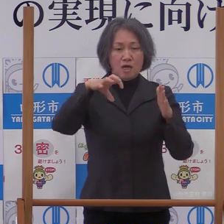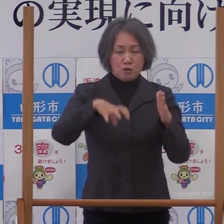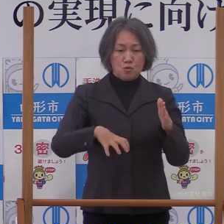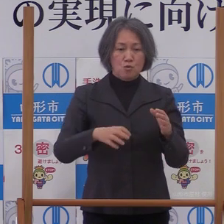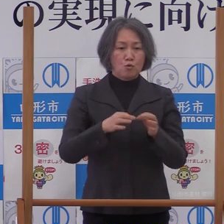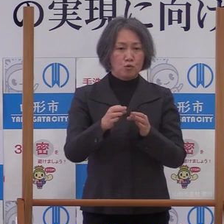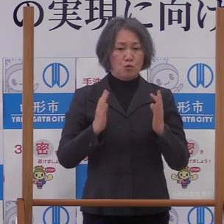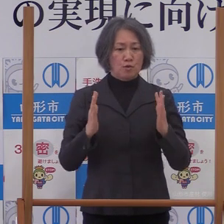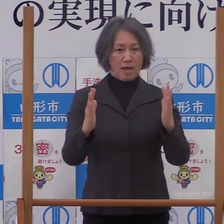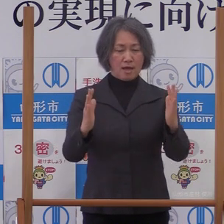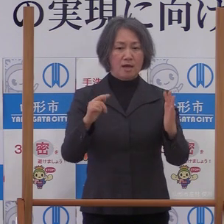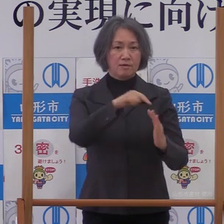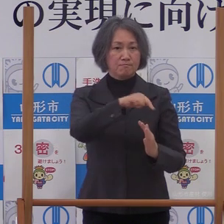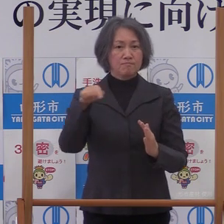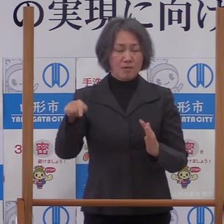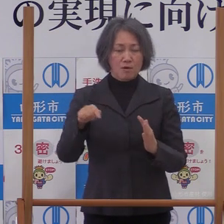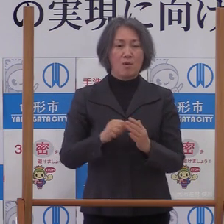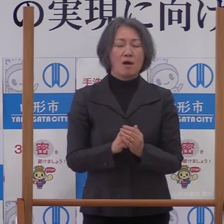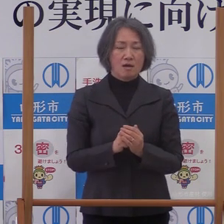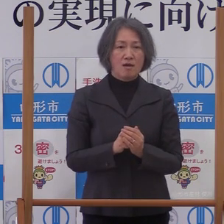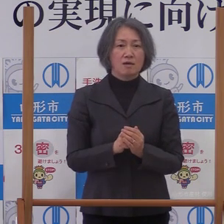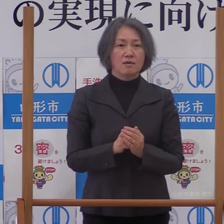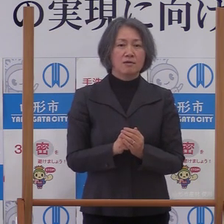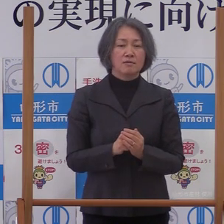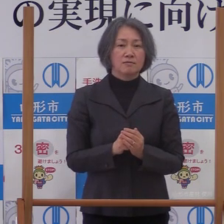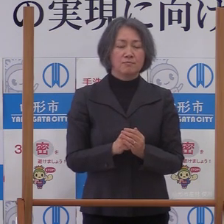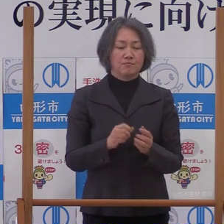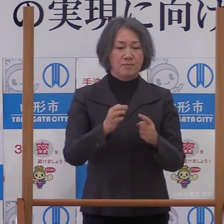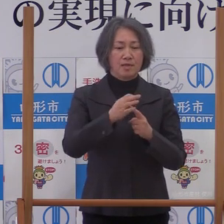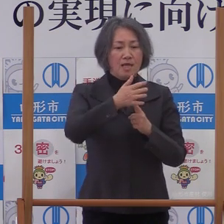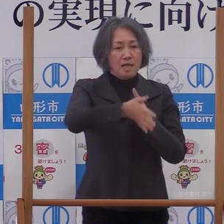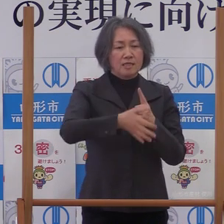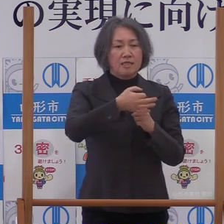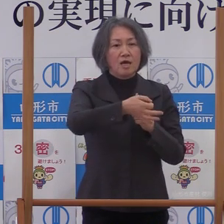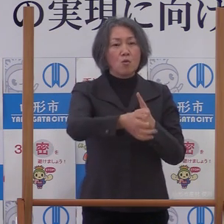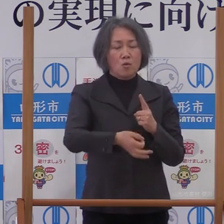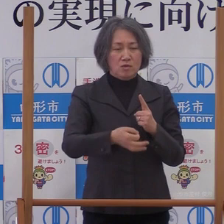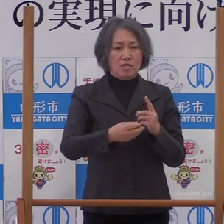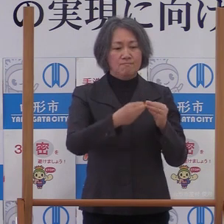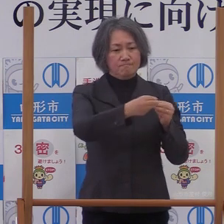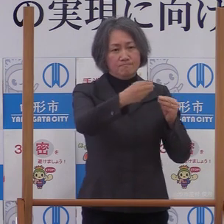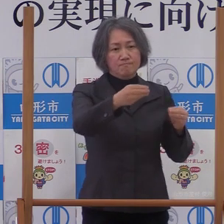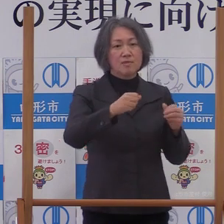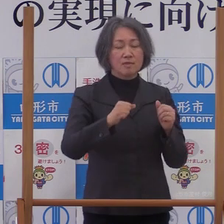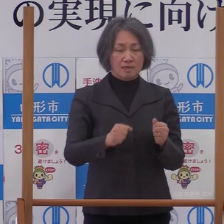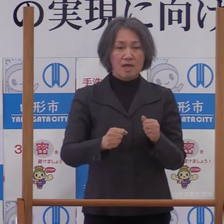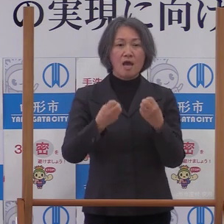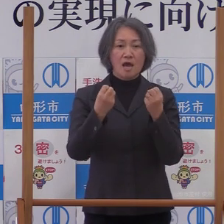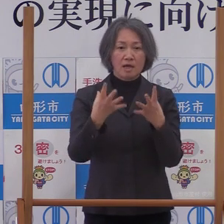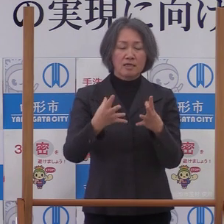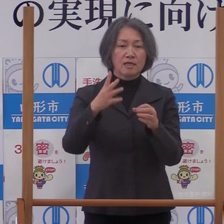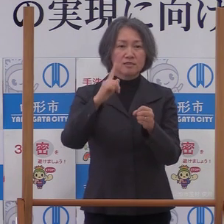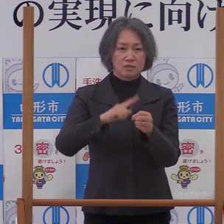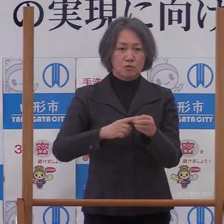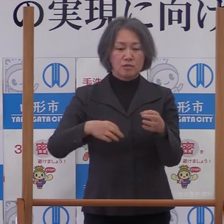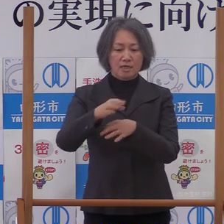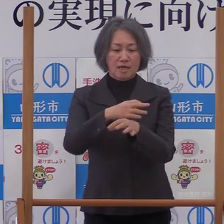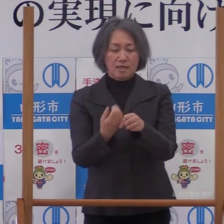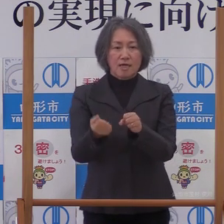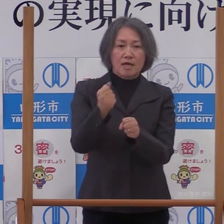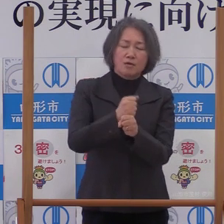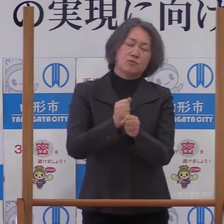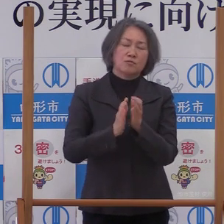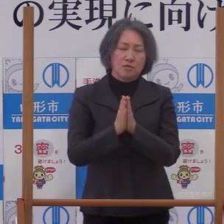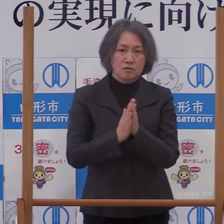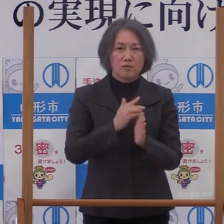、趣旨に賛同いただいた店舗において団子着の飾り付けを行い、新しい年の景気回復を記念することとい